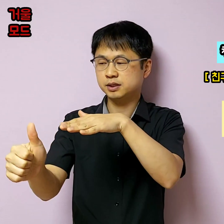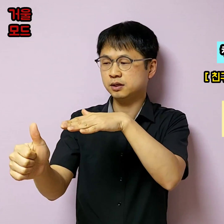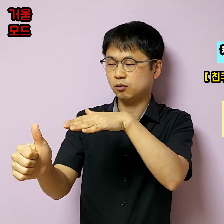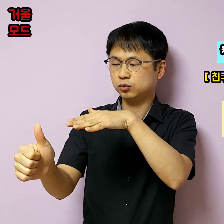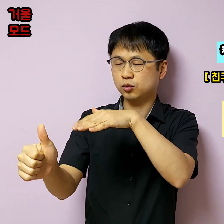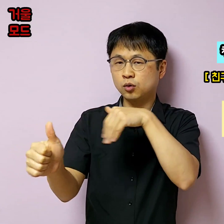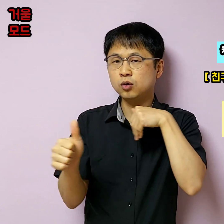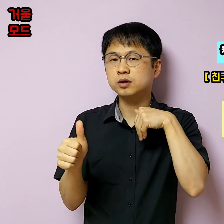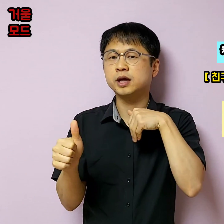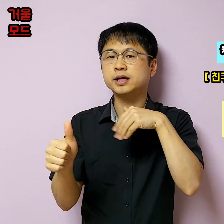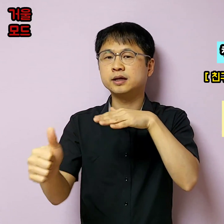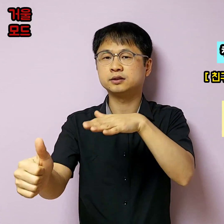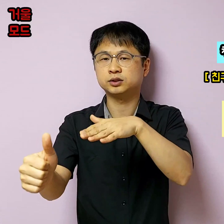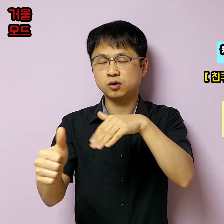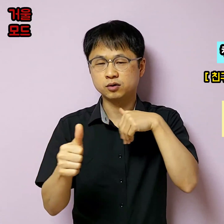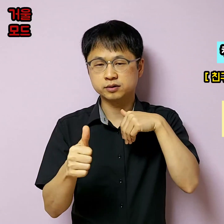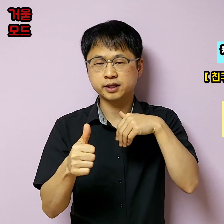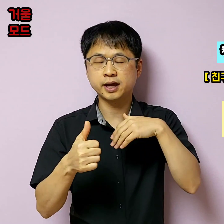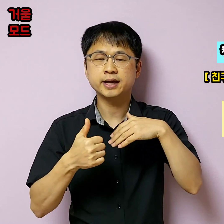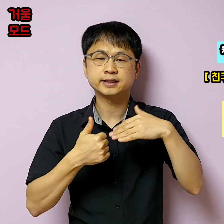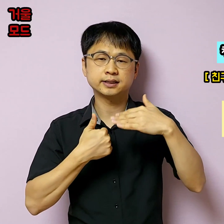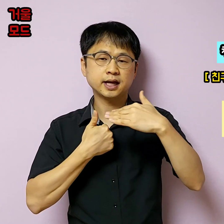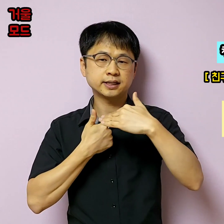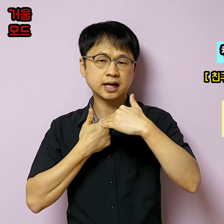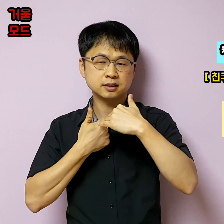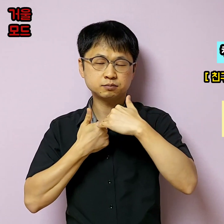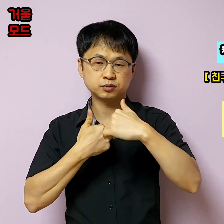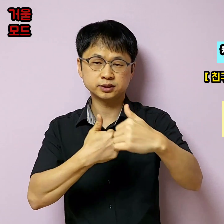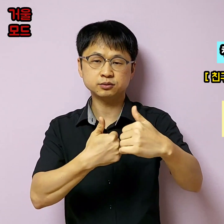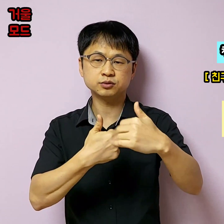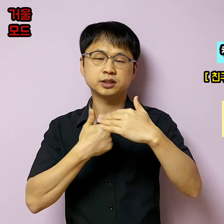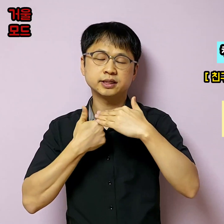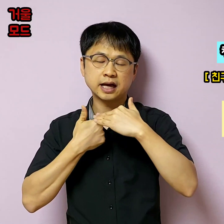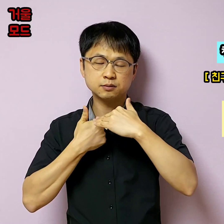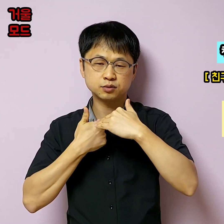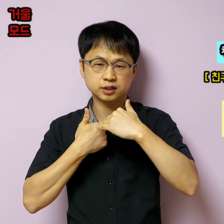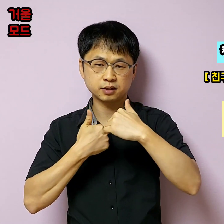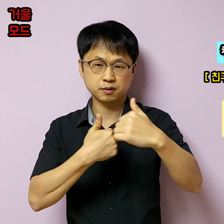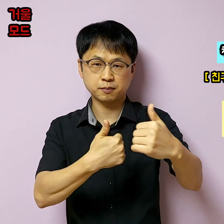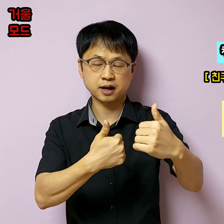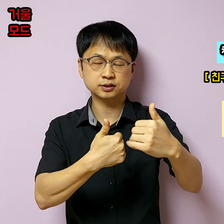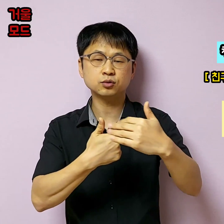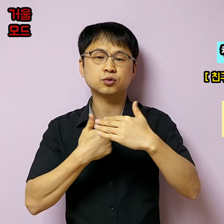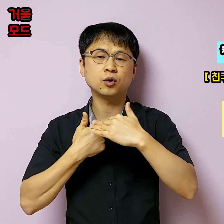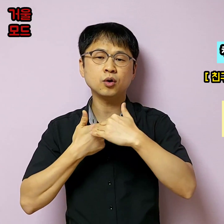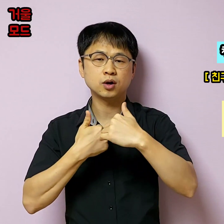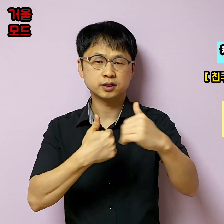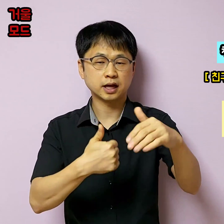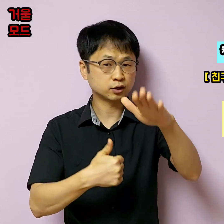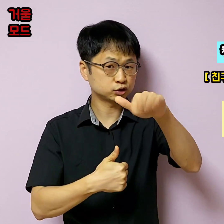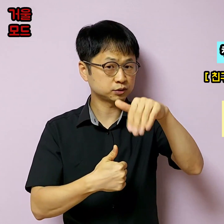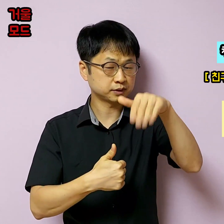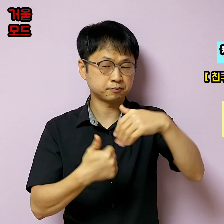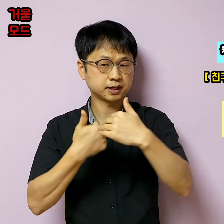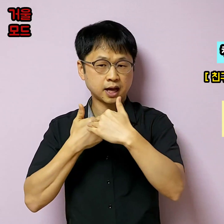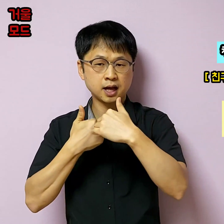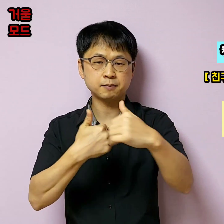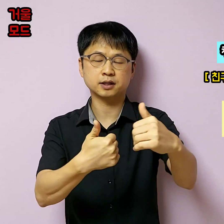사람이 오도록 얘기하는 거죠. 그런데 상대가 친구들이 나를 불렀기 때문에 바깥쪽으로 당겨주시면 됩니다.